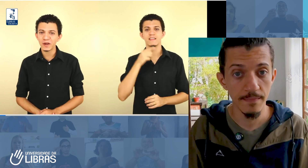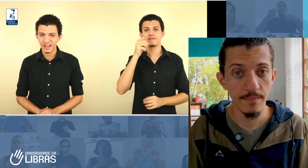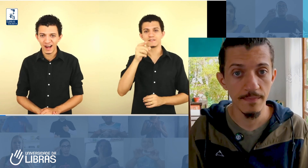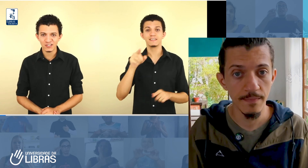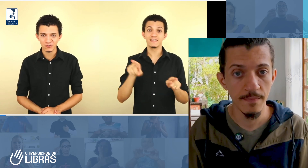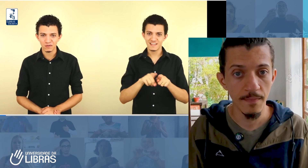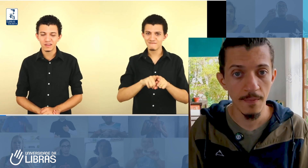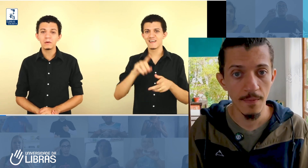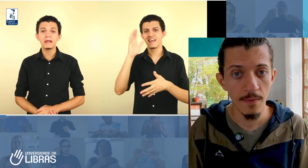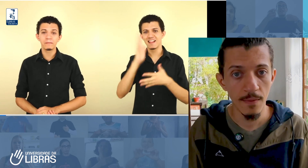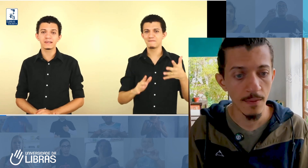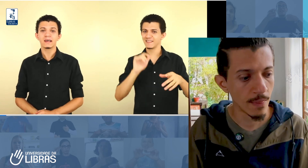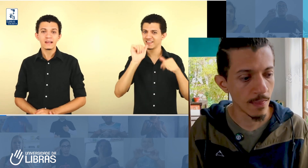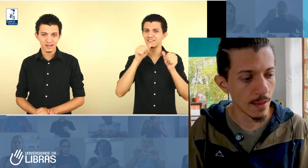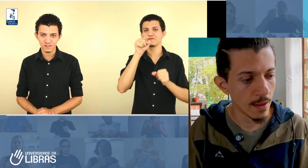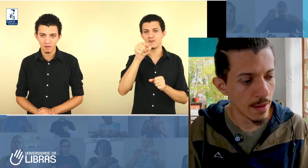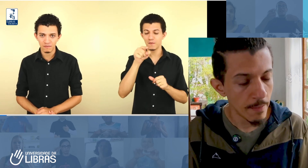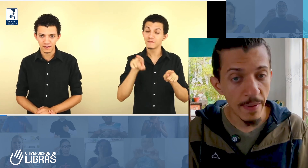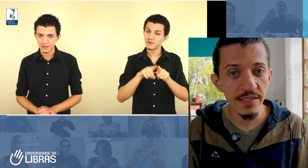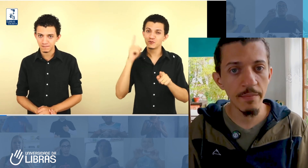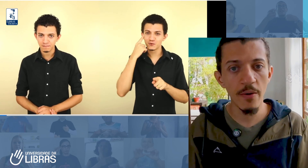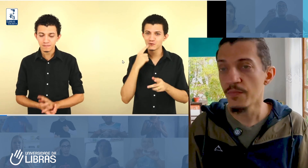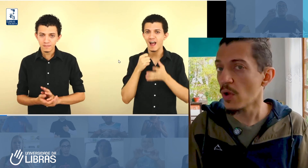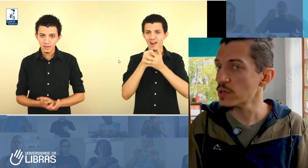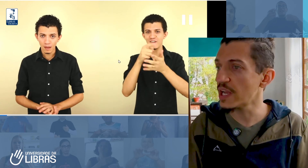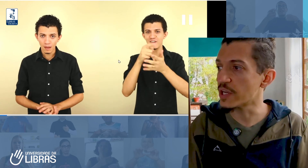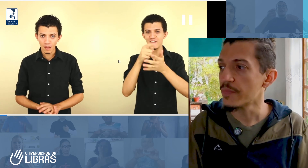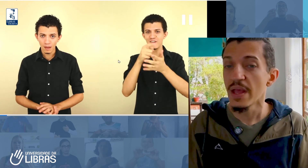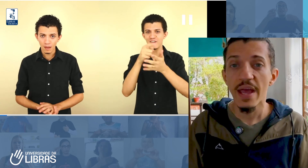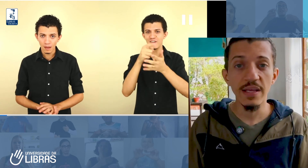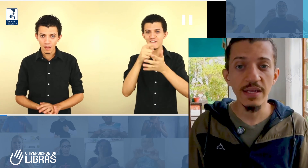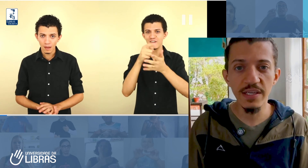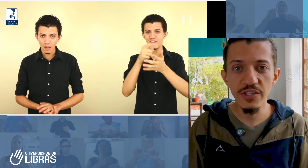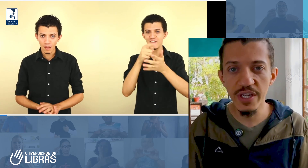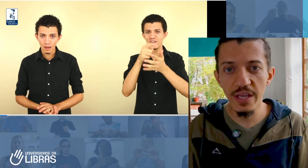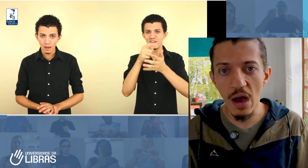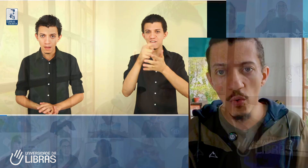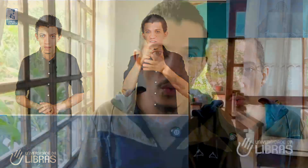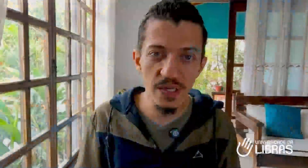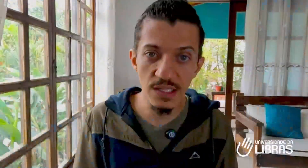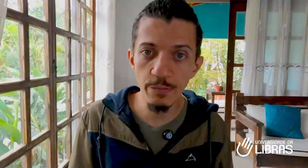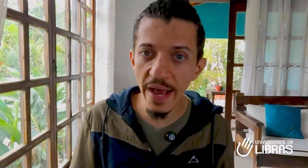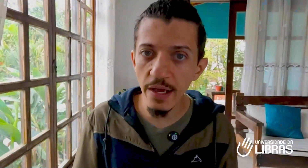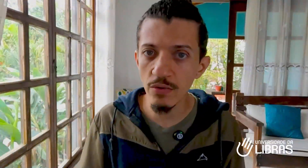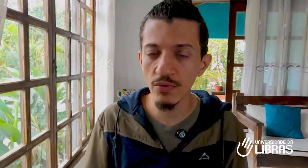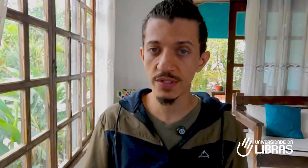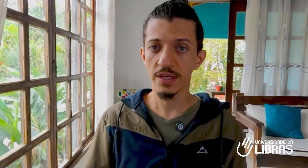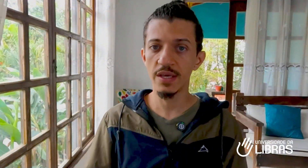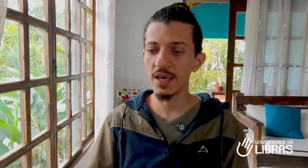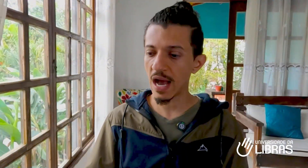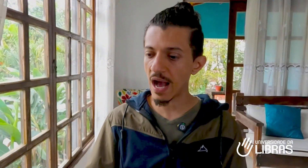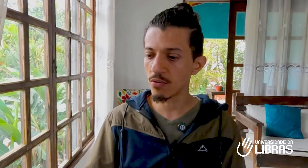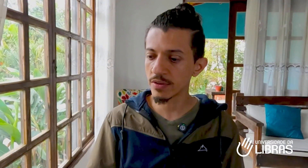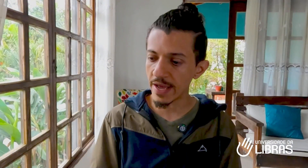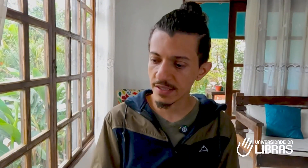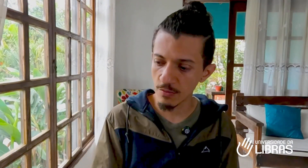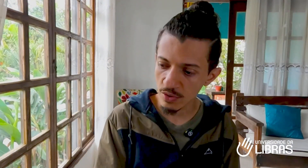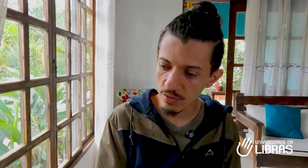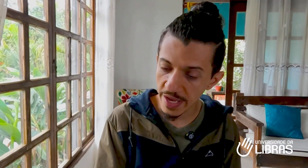comunidade Libras. Percebeu? Ou seja, existem alguns aspectos que acontecem no português